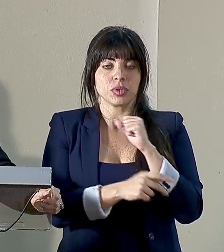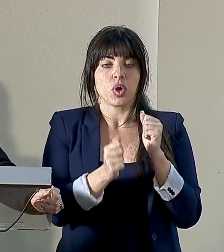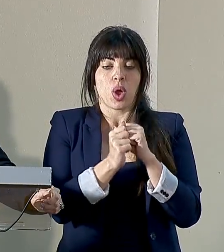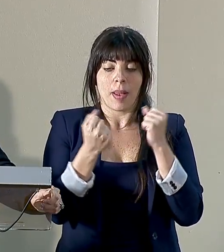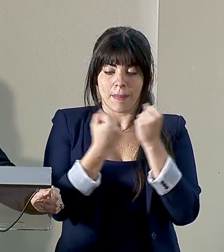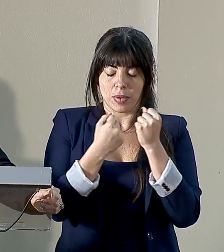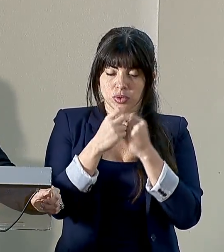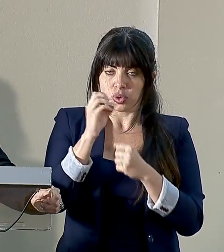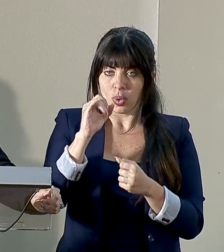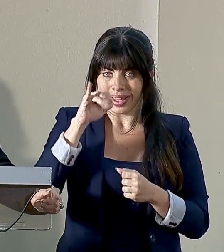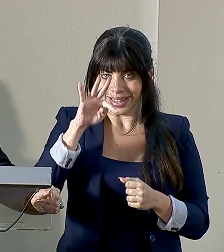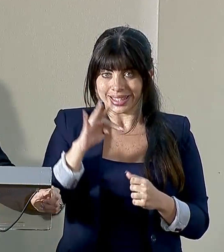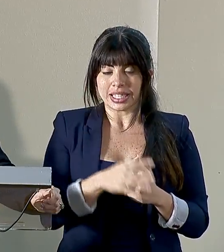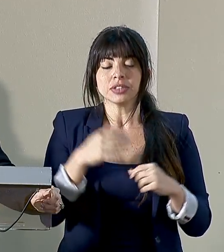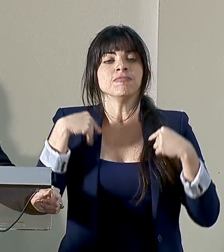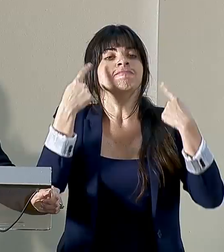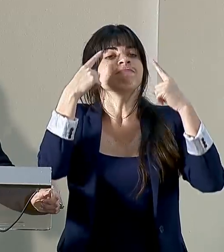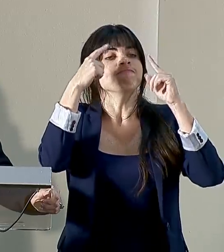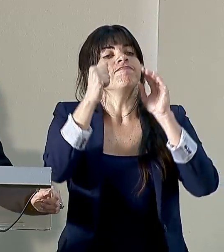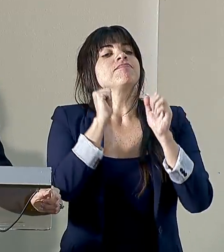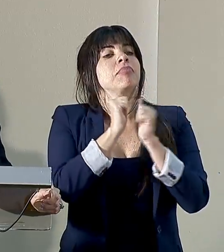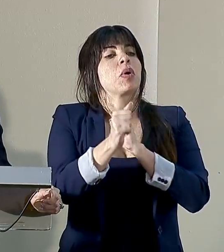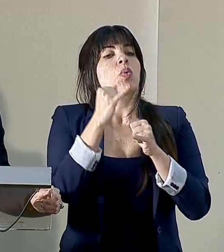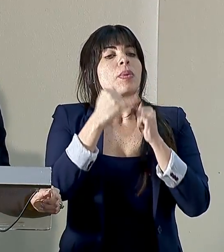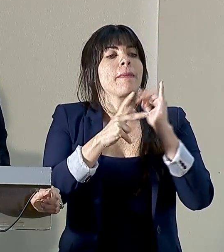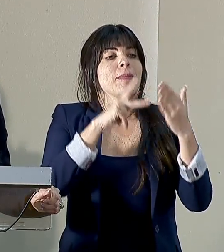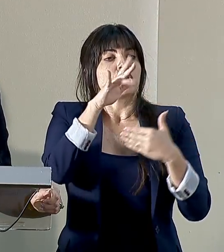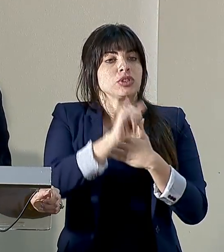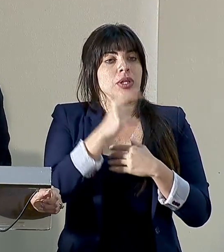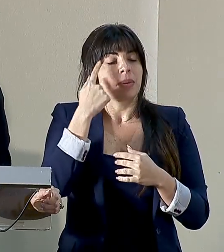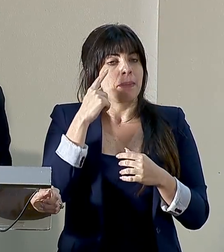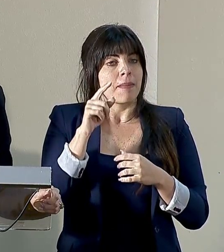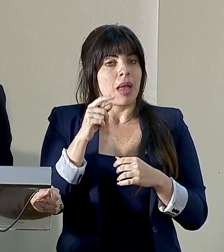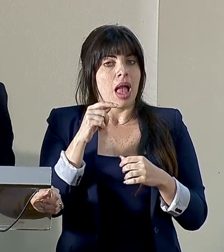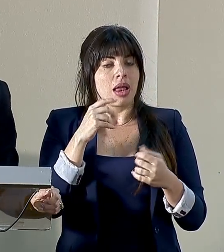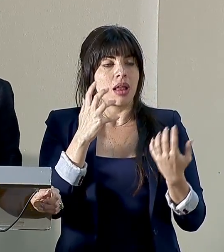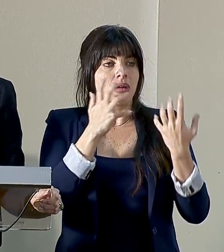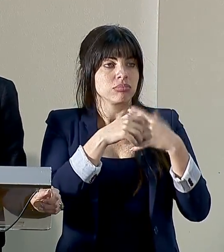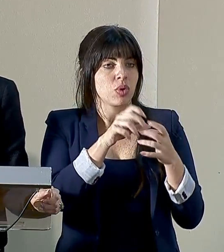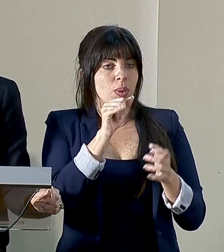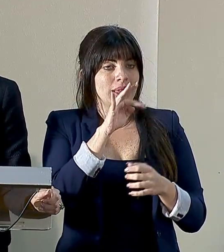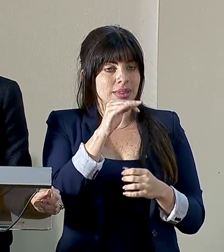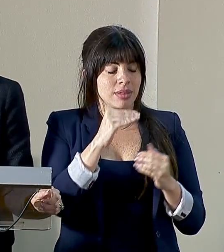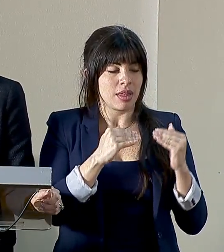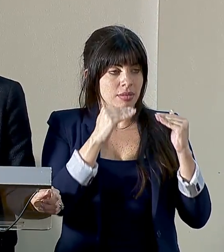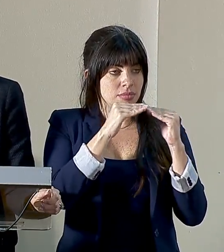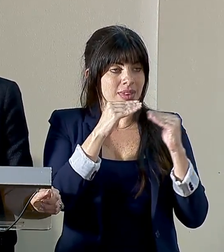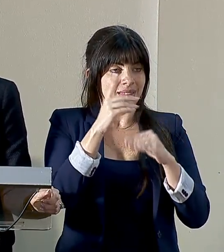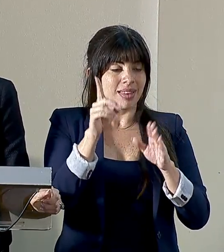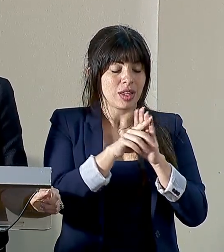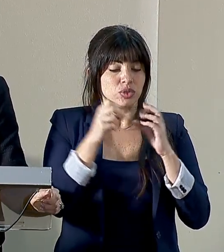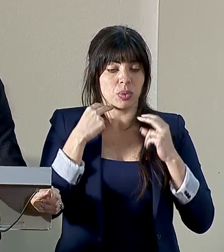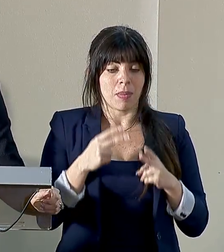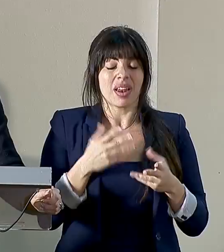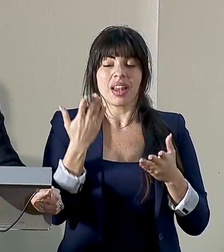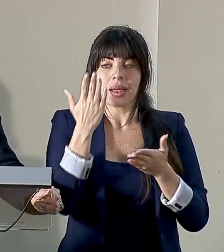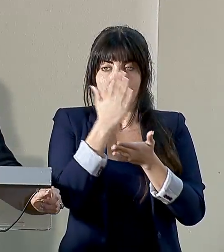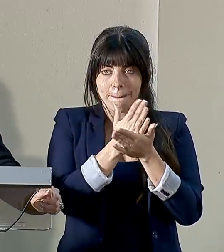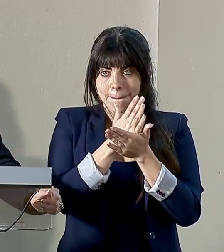el apoyo de la OIT, logré pasar el último proyecto para estar al día con la OIT en materia de derechos humanos, que era la